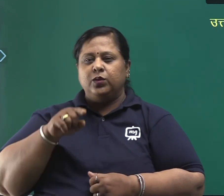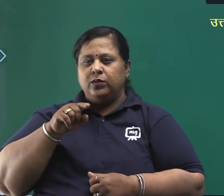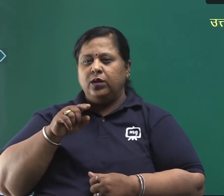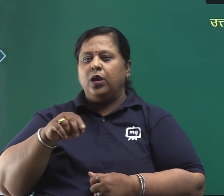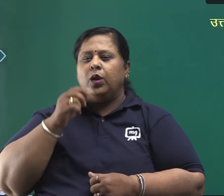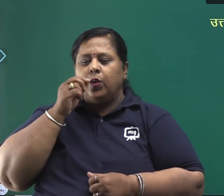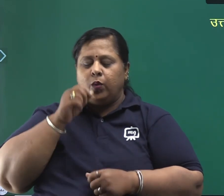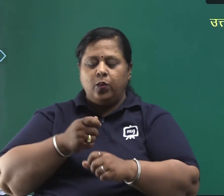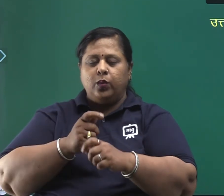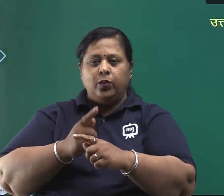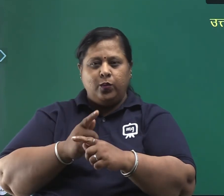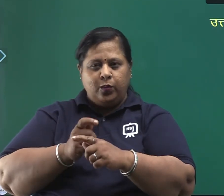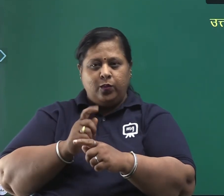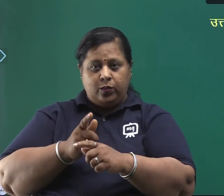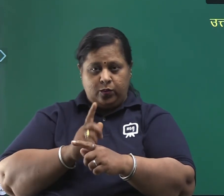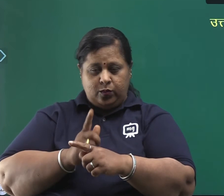गुरु माँ के